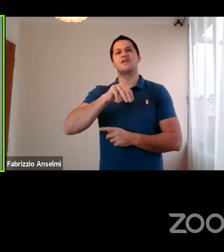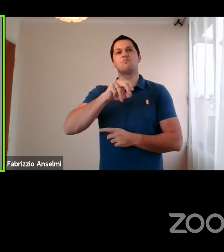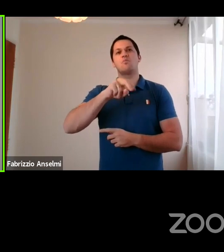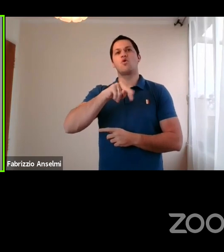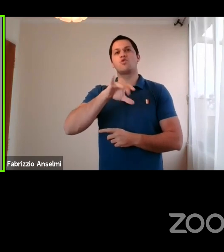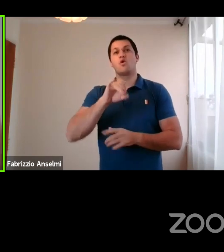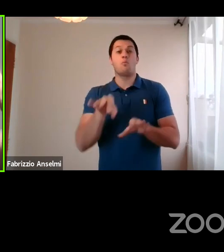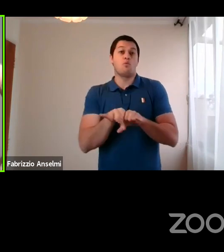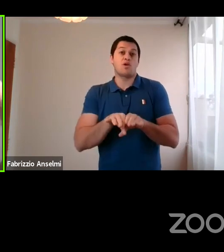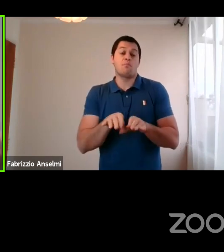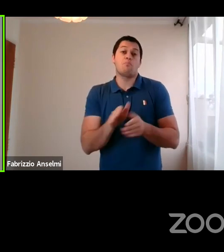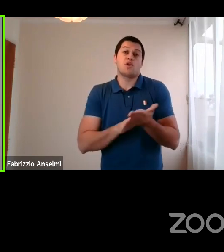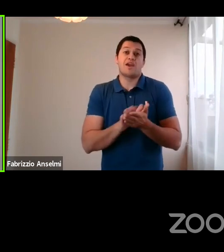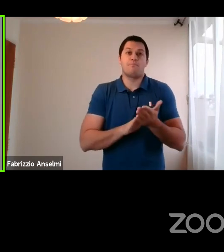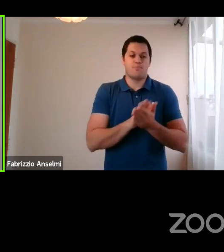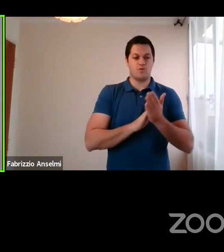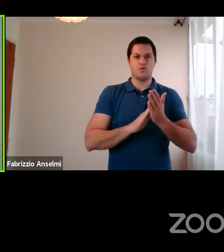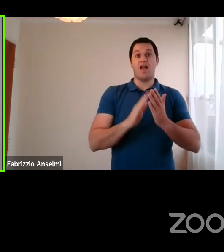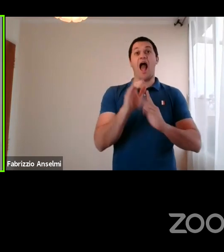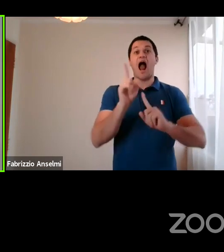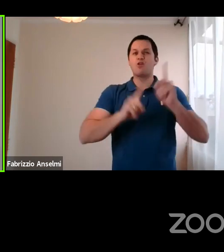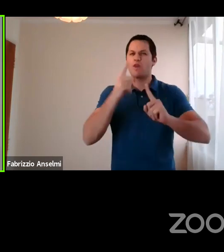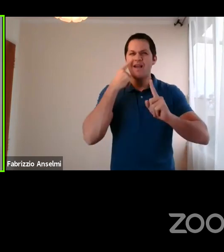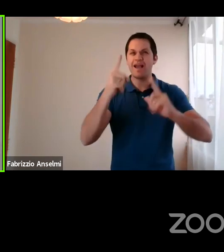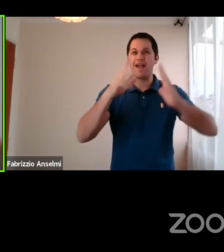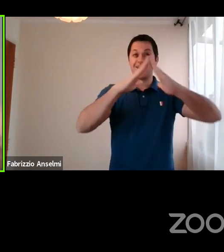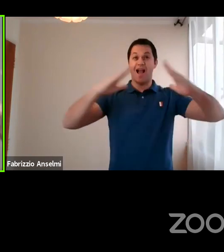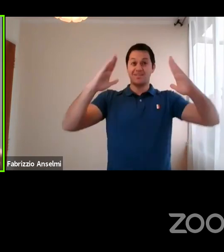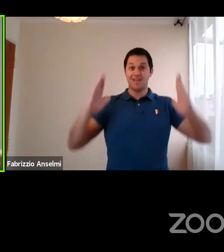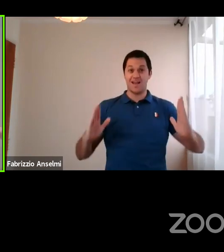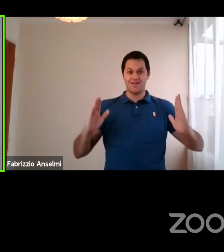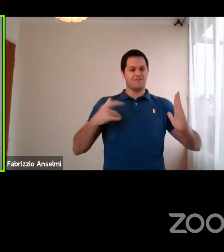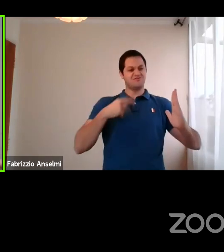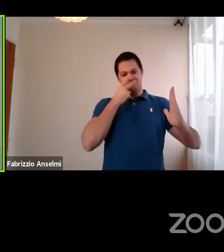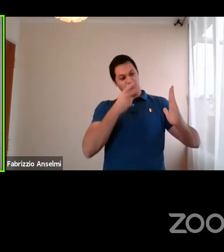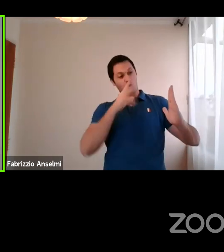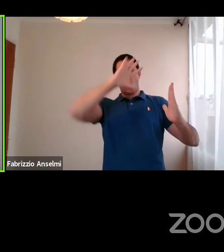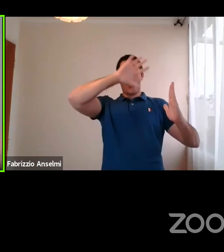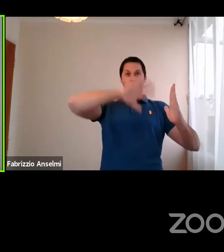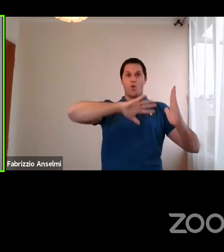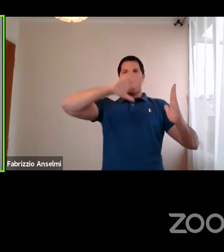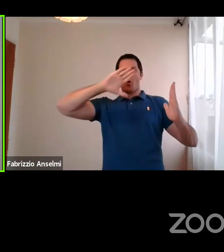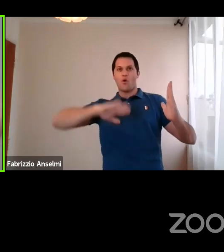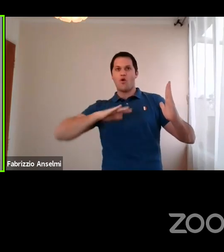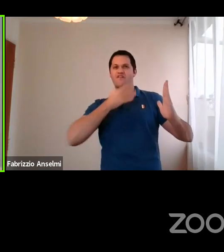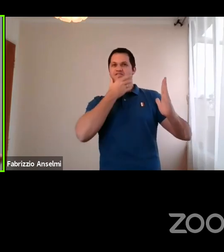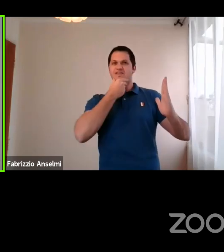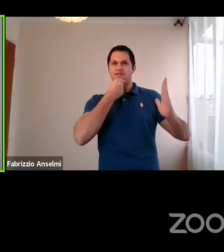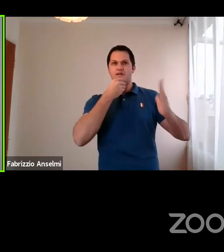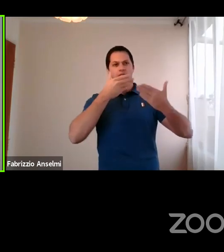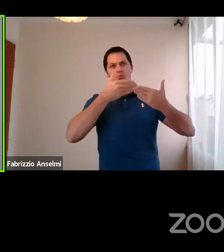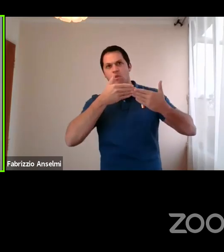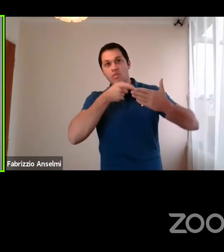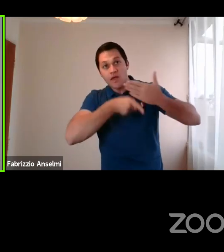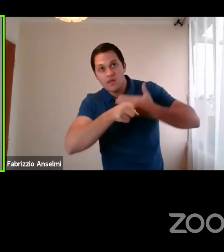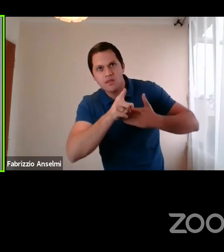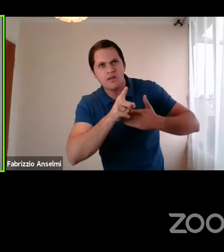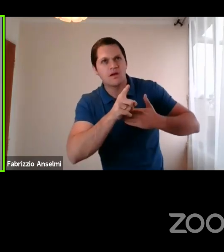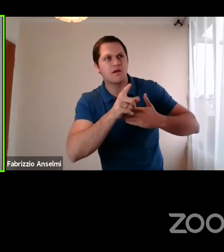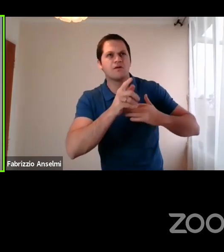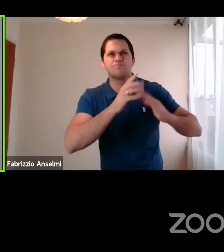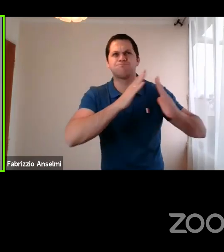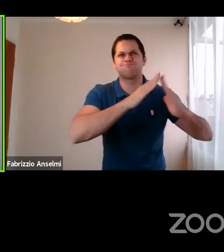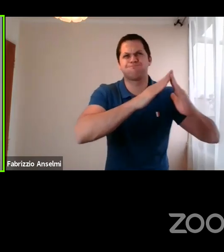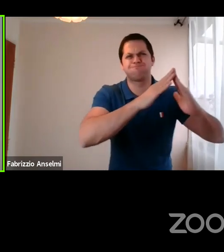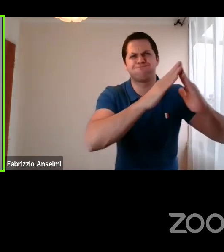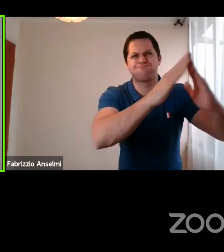valora mucho la fachada del CITE o su rol como las primeras viviendas sociales para la migración campo-ciudad. Pero, en este